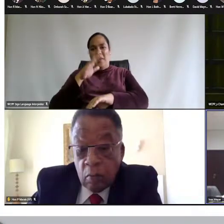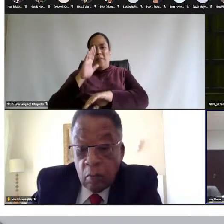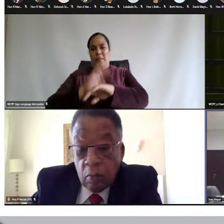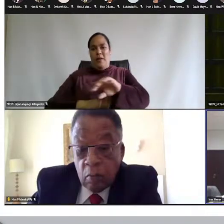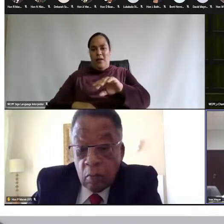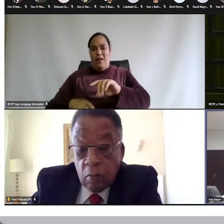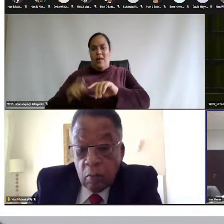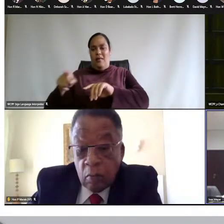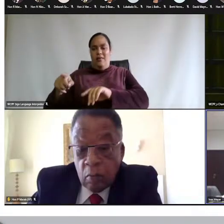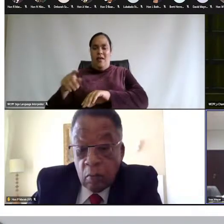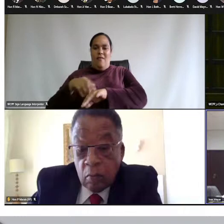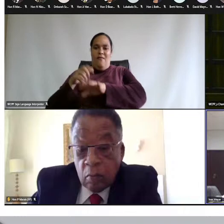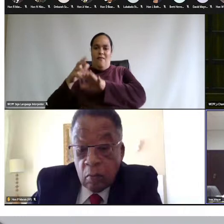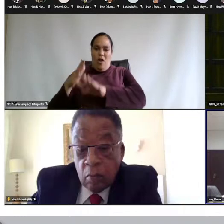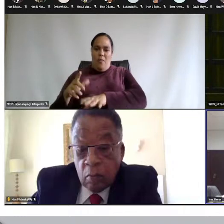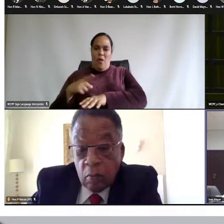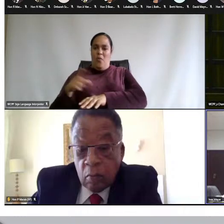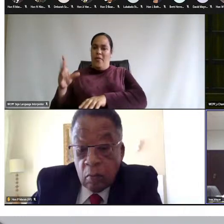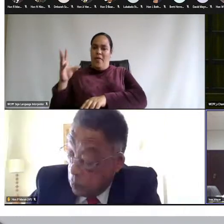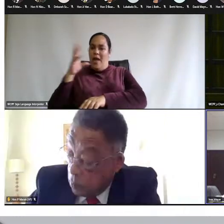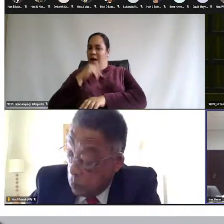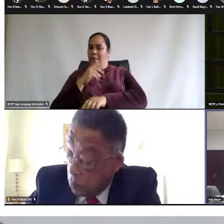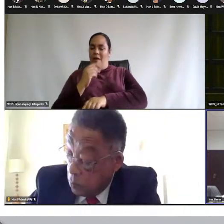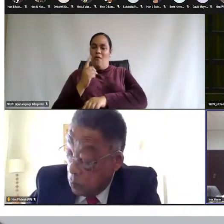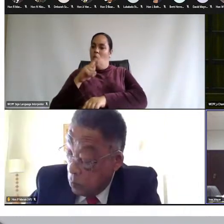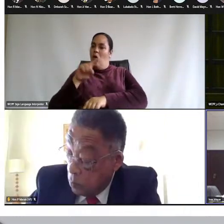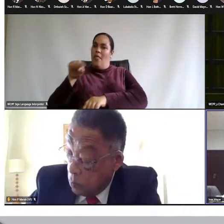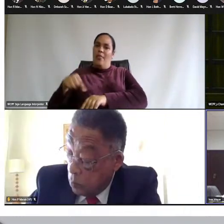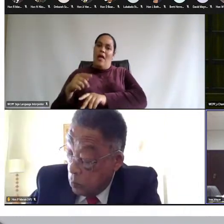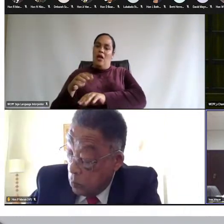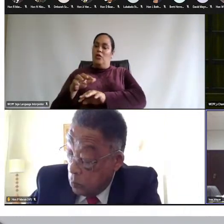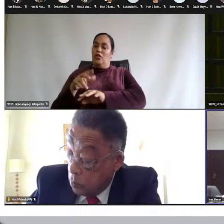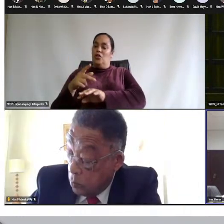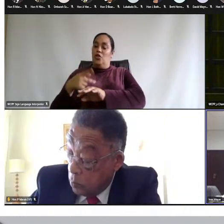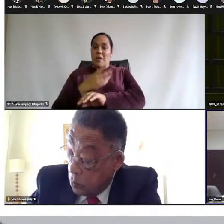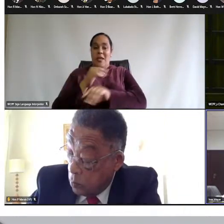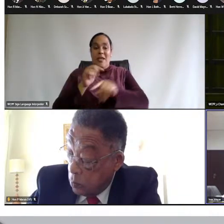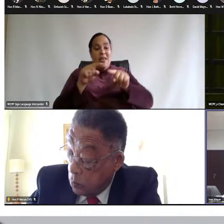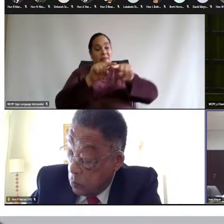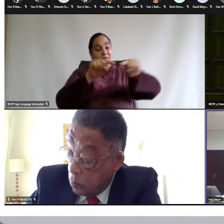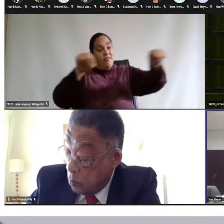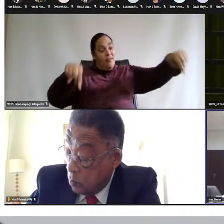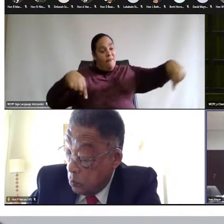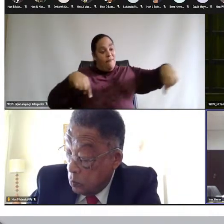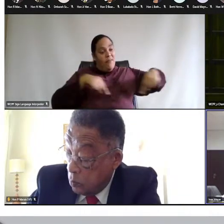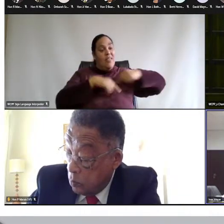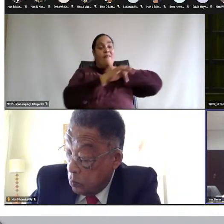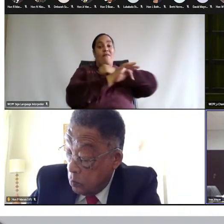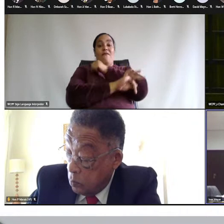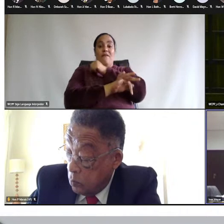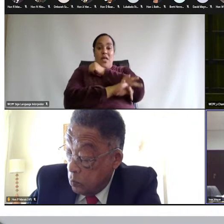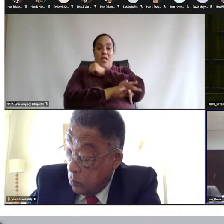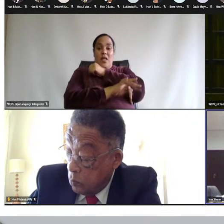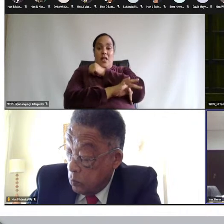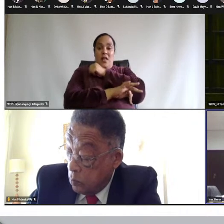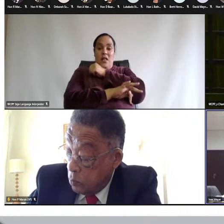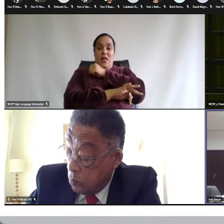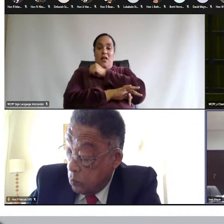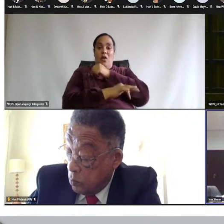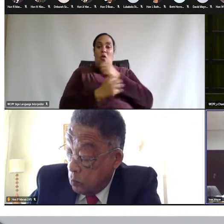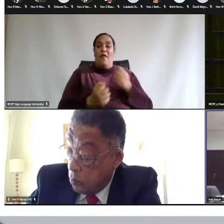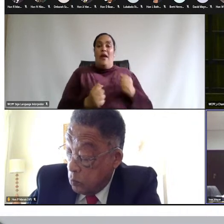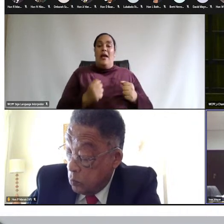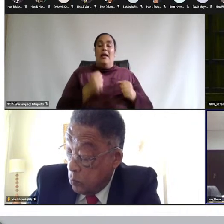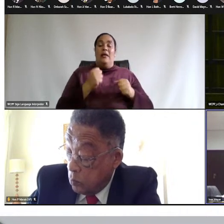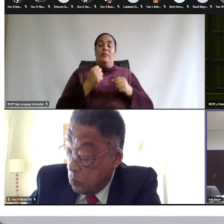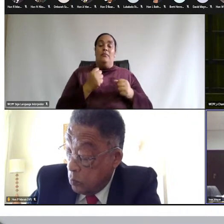boere, want hulle mag nie 1000 skape aanhou as die veldkrag, of soos ons praat, die draagkrag van die